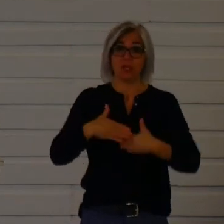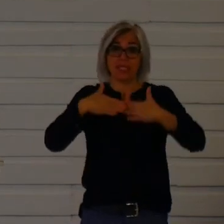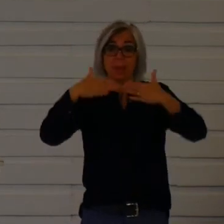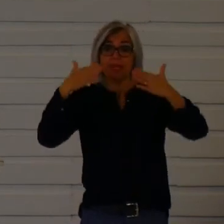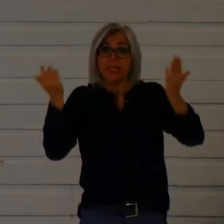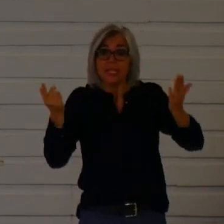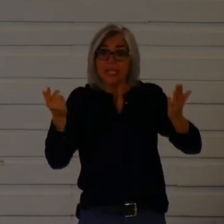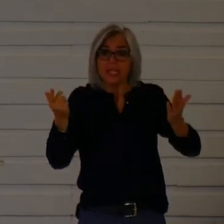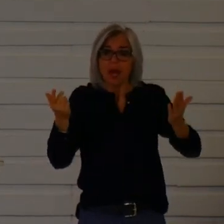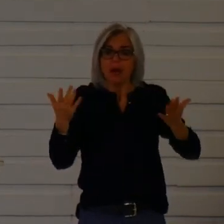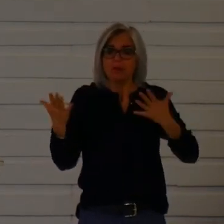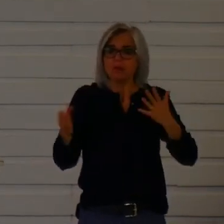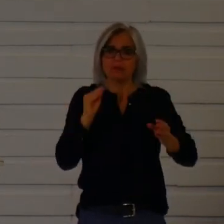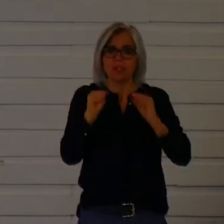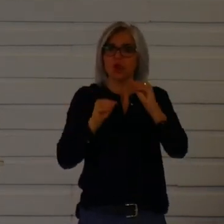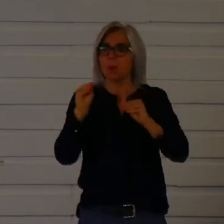vita?